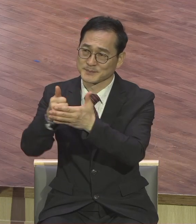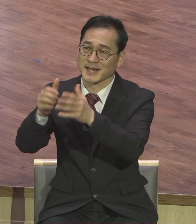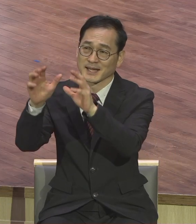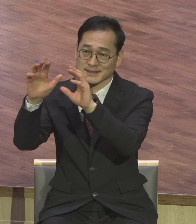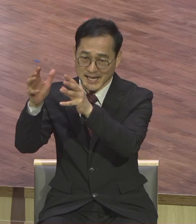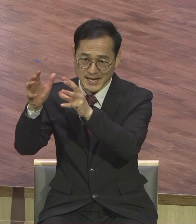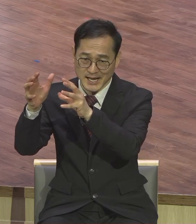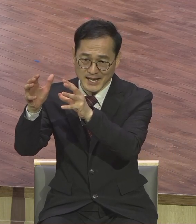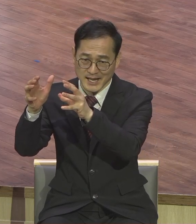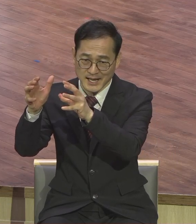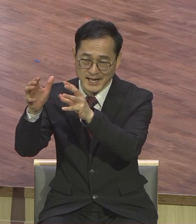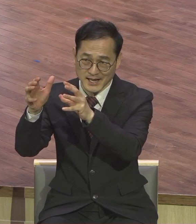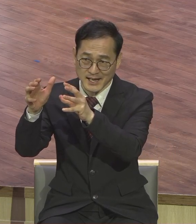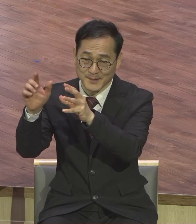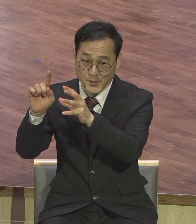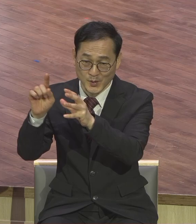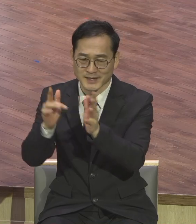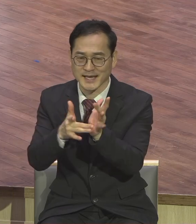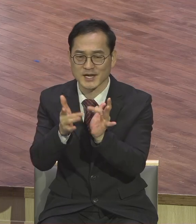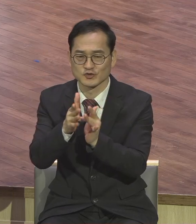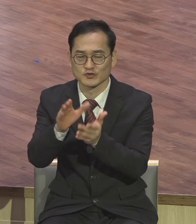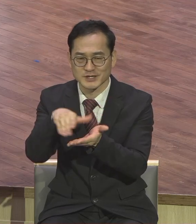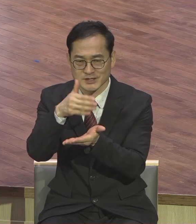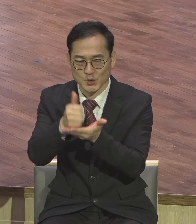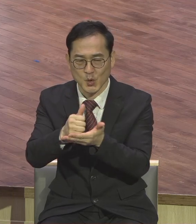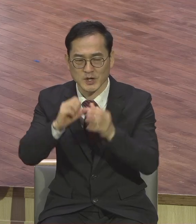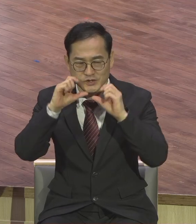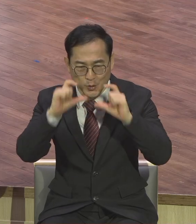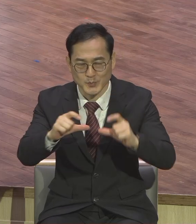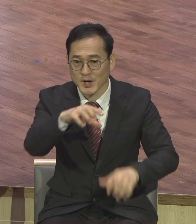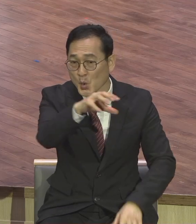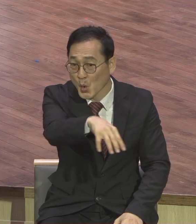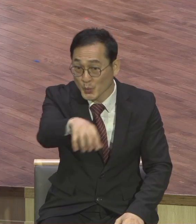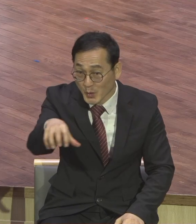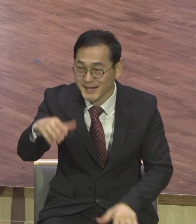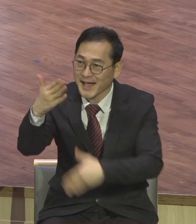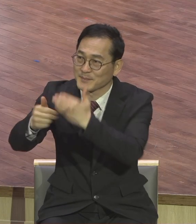예수 그리스도가 선포되는 그 현장에 나타납니다.